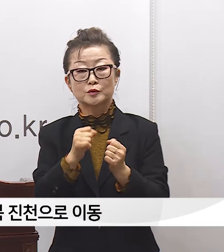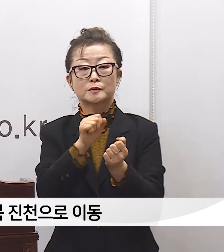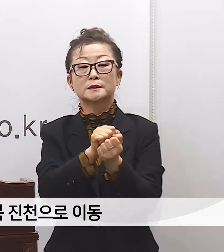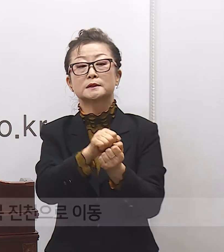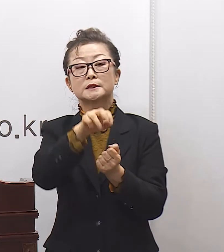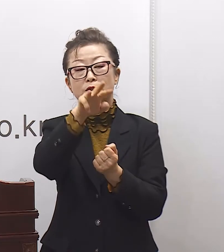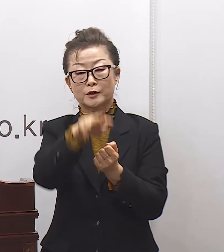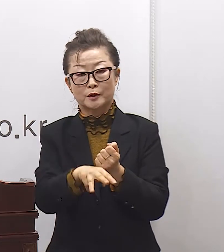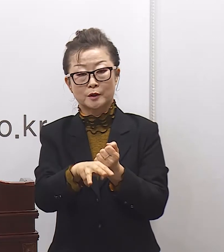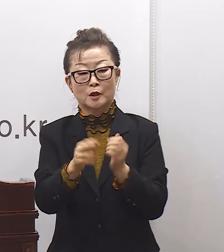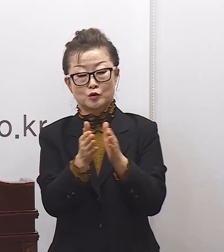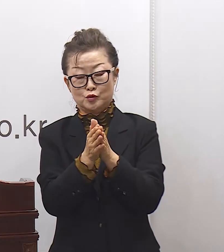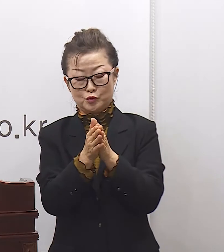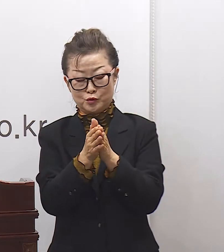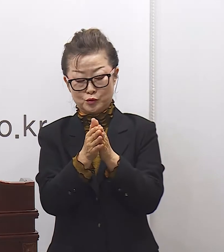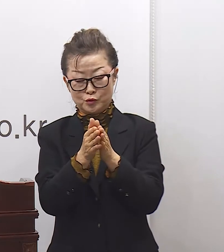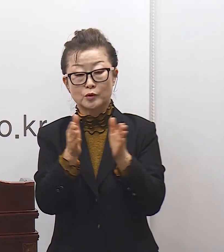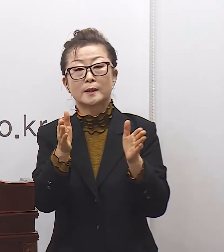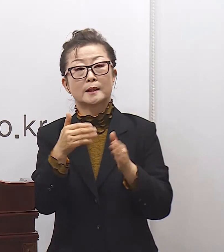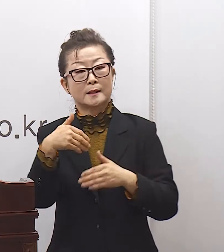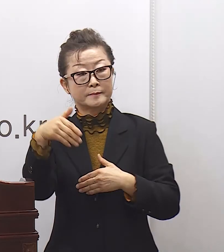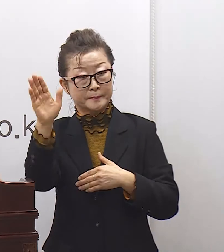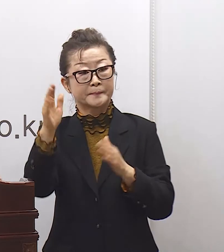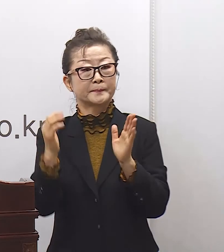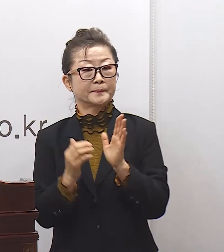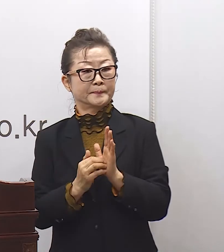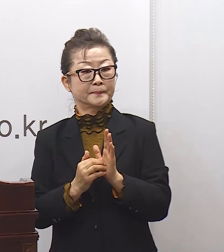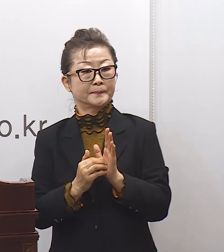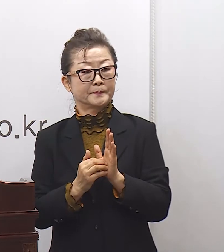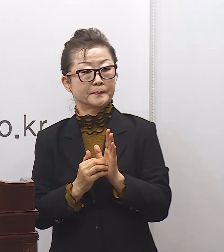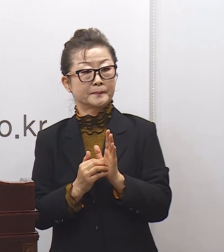진천으로 출발을 했습니다.